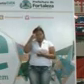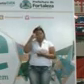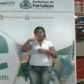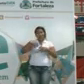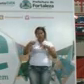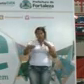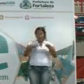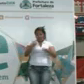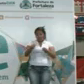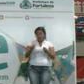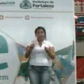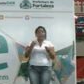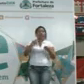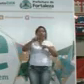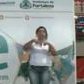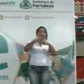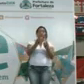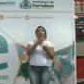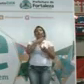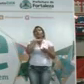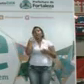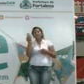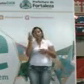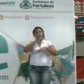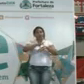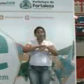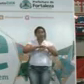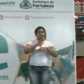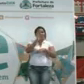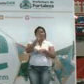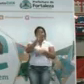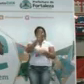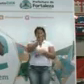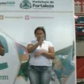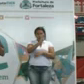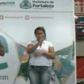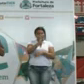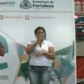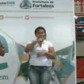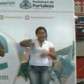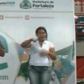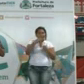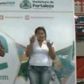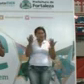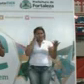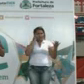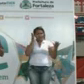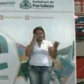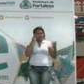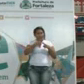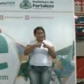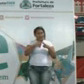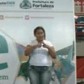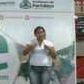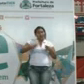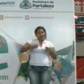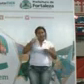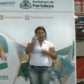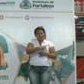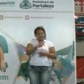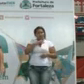tuberculose, a mulher enlouquece e vai morrer também de tuberculose. Você está entendendo por que a vida dele é uma desgraça? Tem a ver com